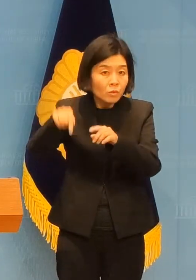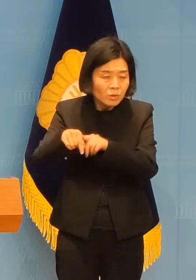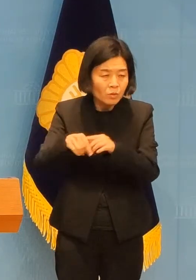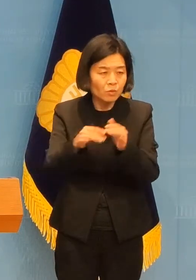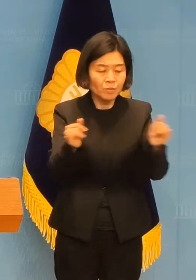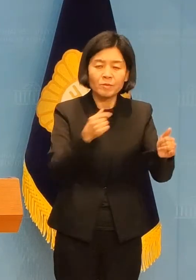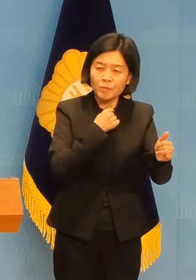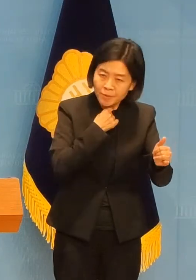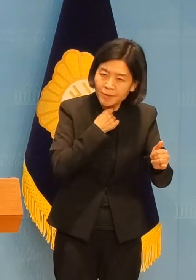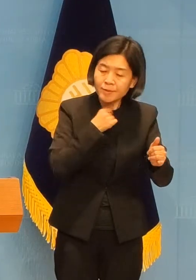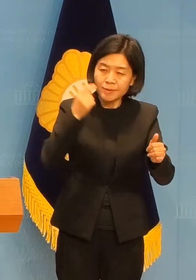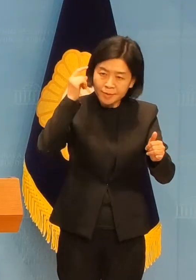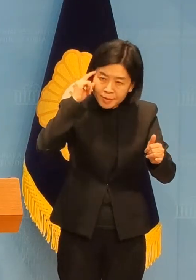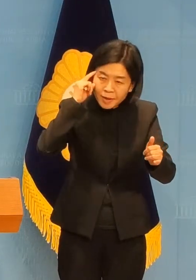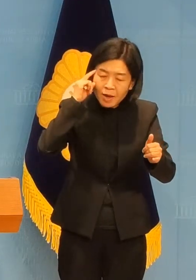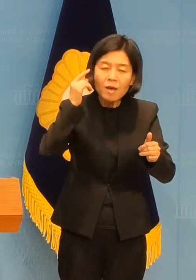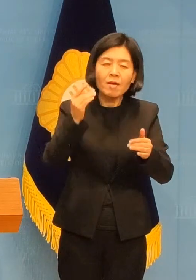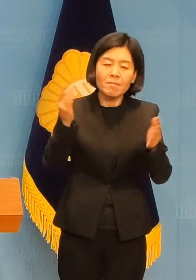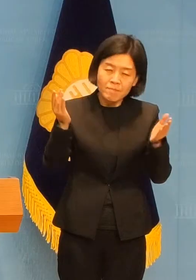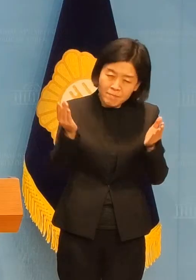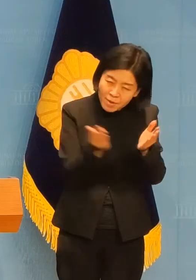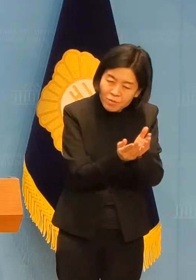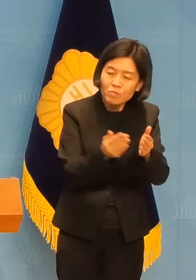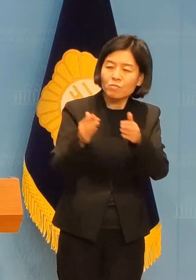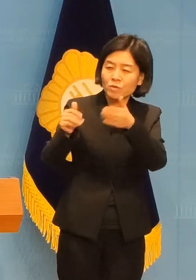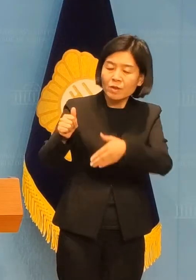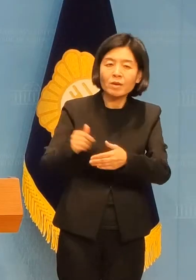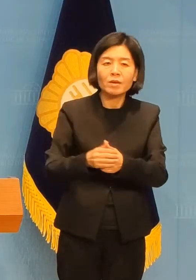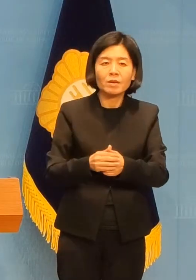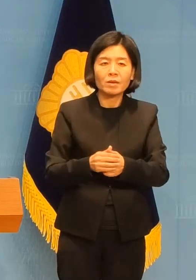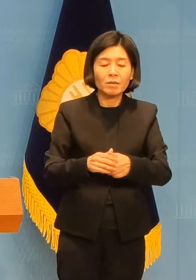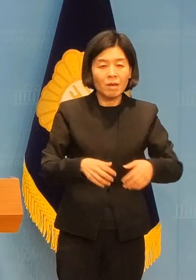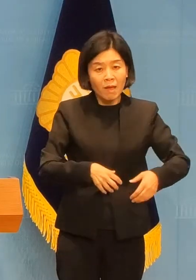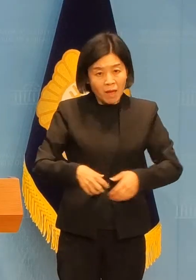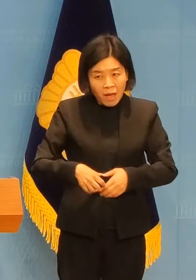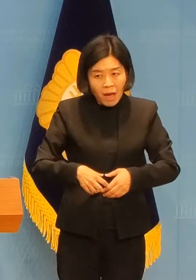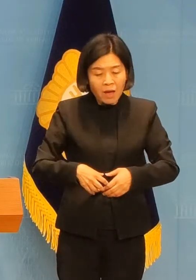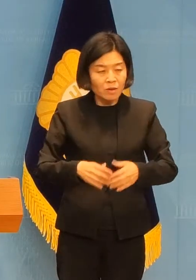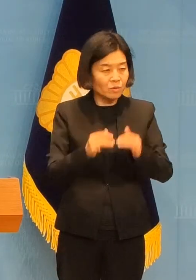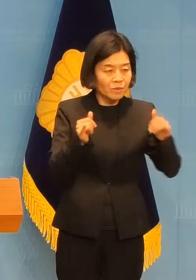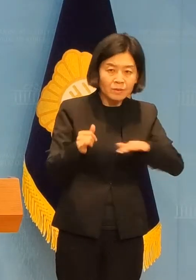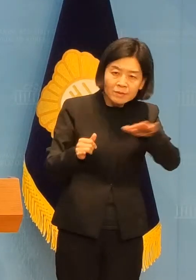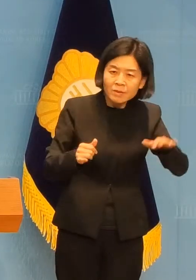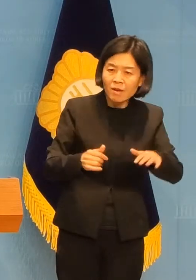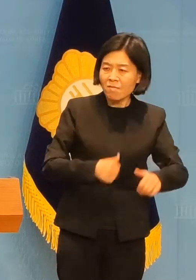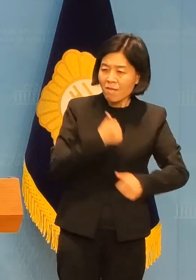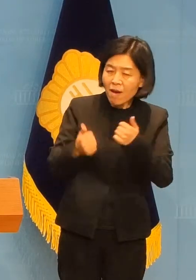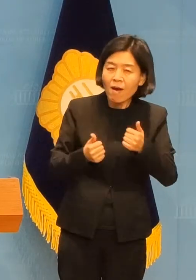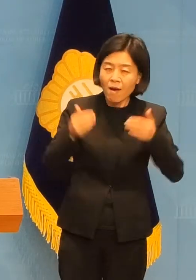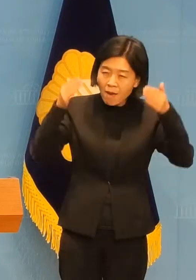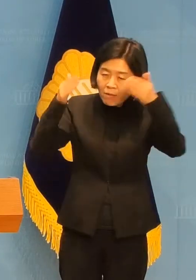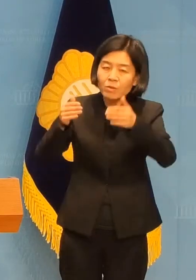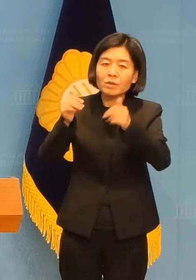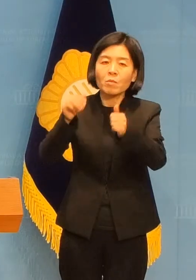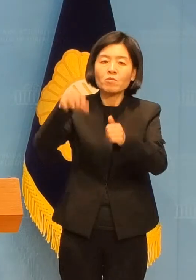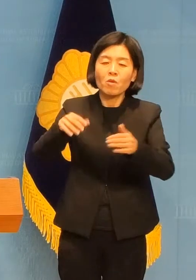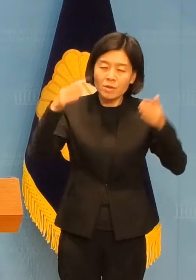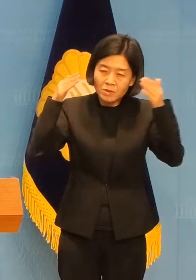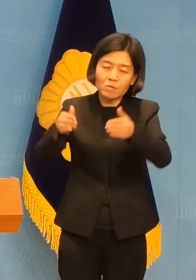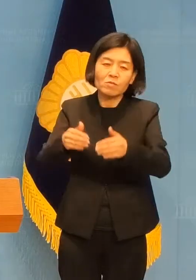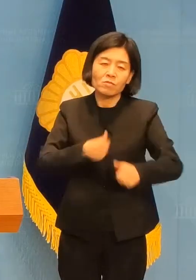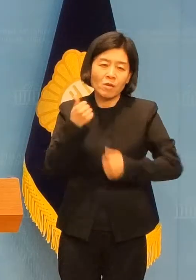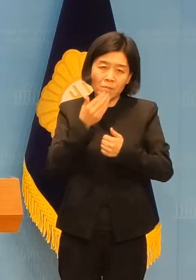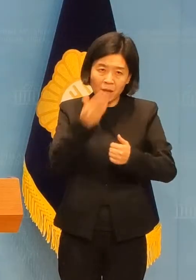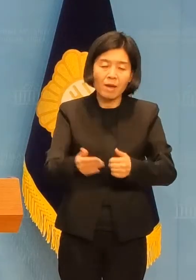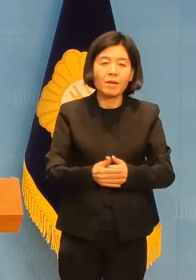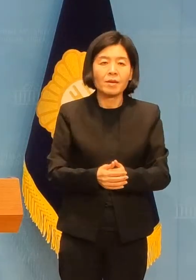인식해야 합니다. 지금처럼 머무릿거린다면 국민의 분노는 곧 사법부를 향할 것입니다.